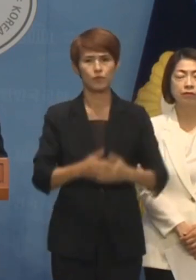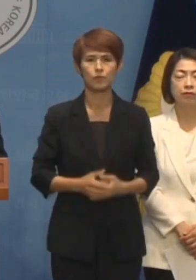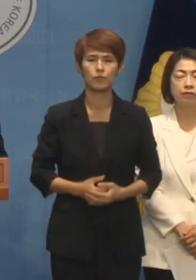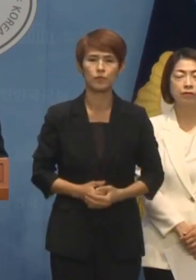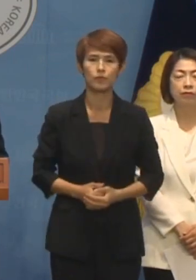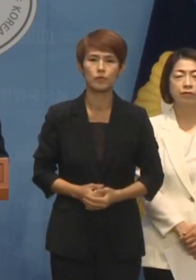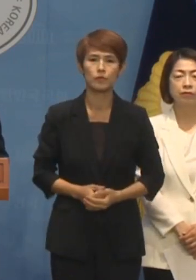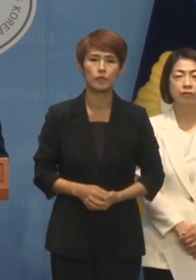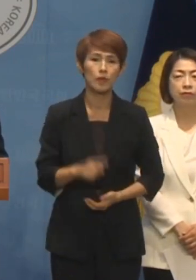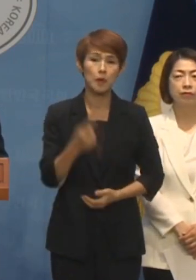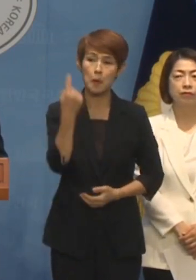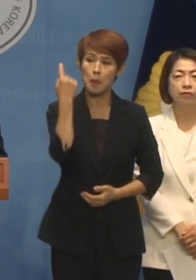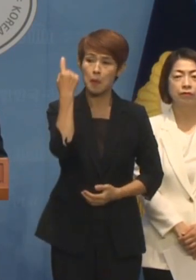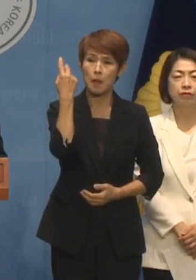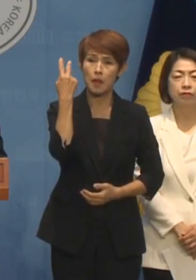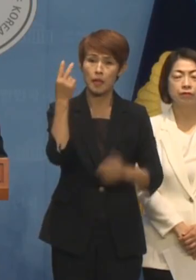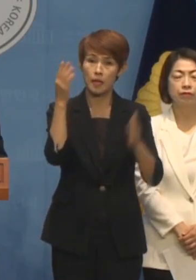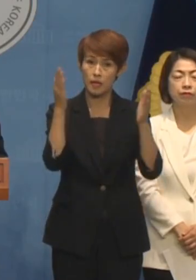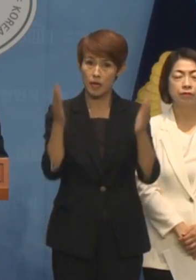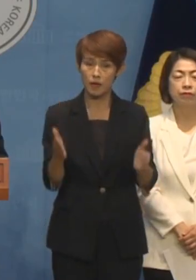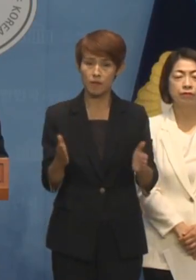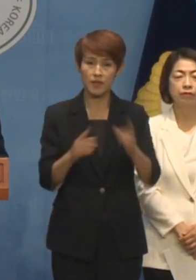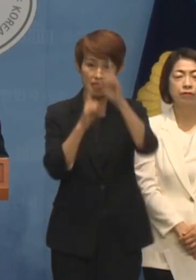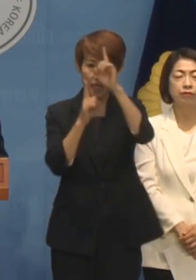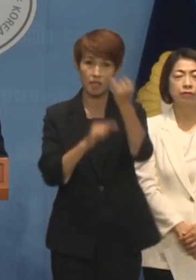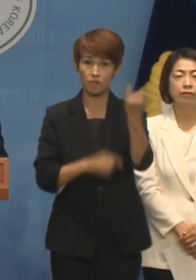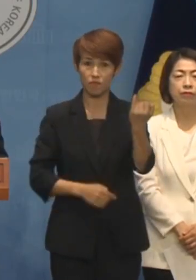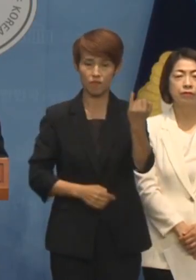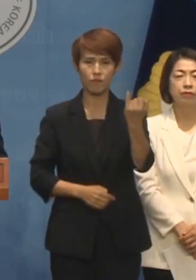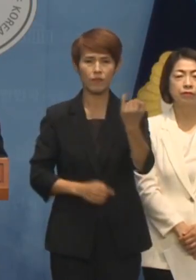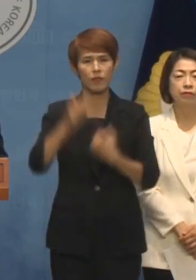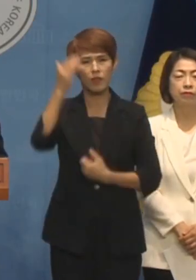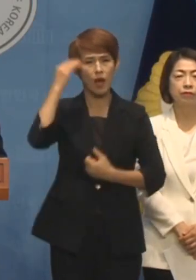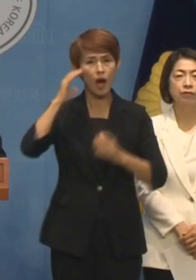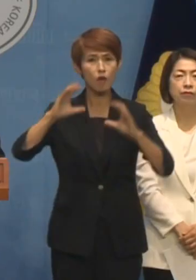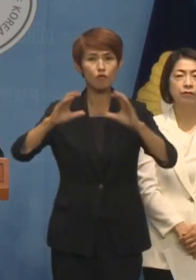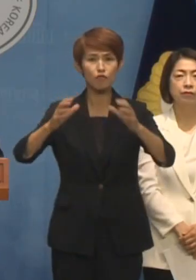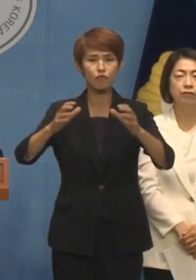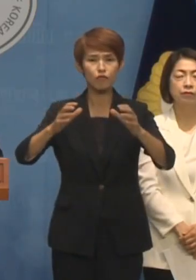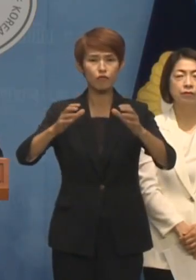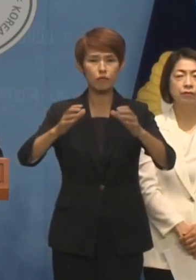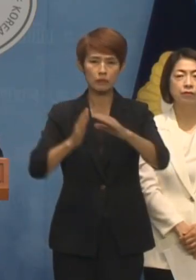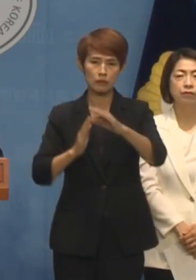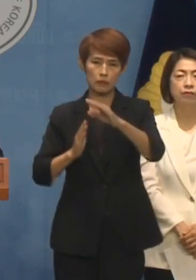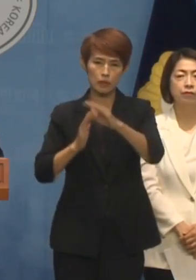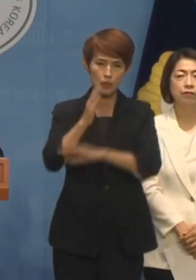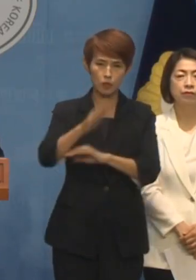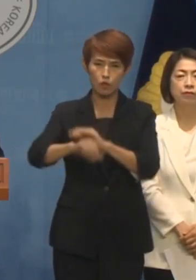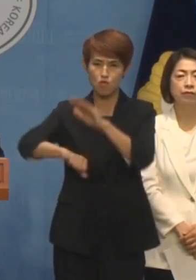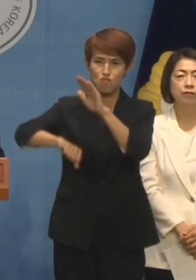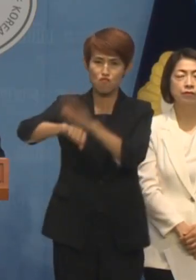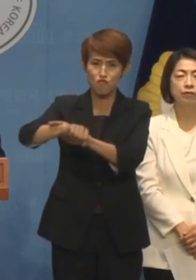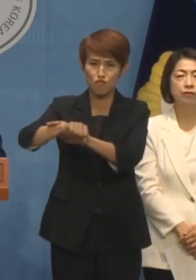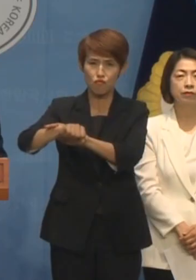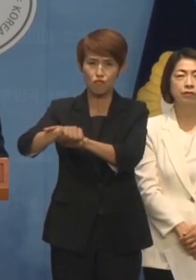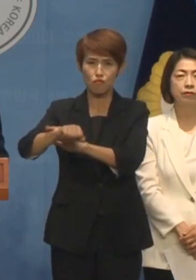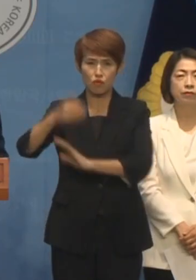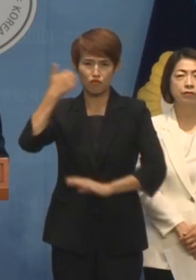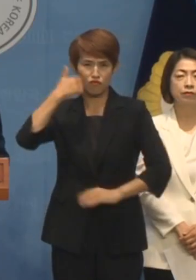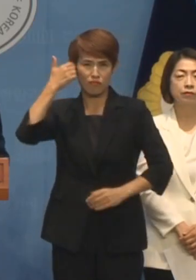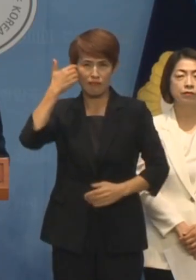지난 이틀 동안 이진숙 후보자는 대한민국의 극우가 어떤 인사인지